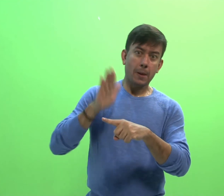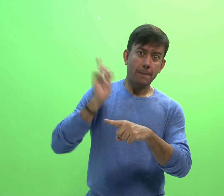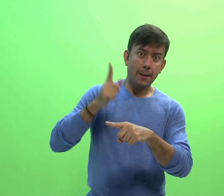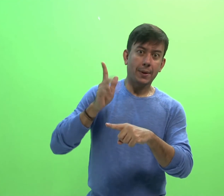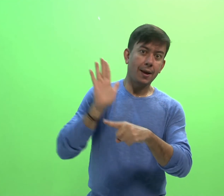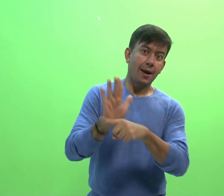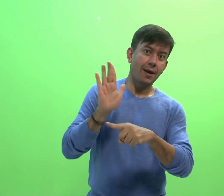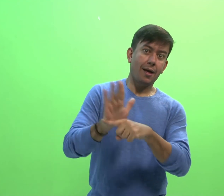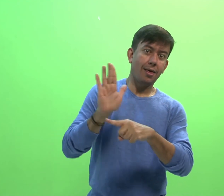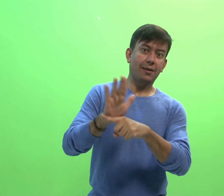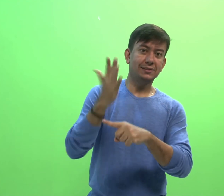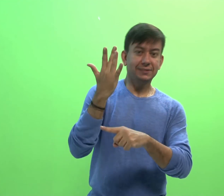levando batidinhas.